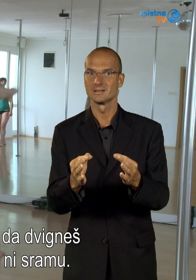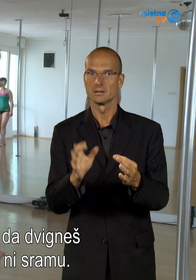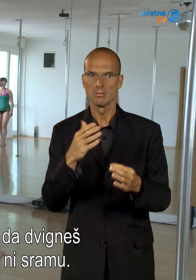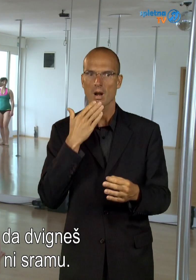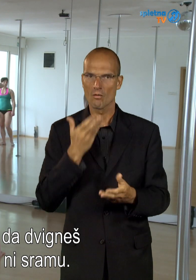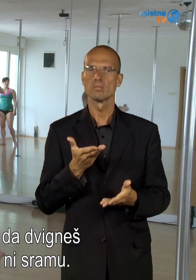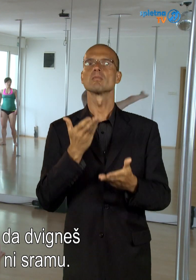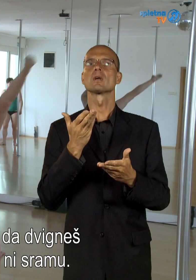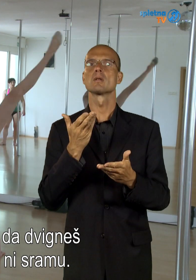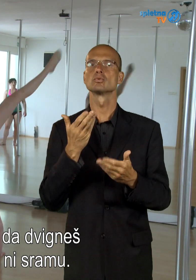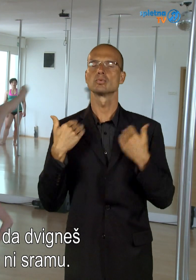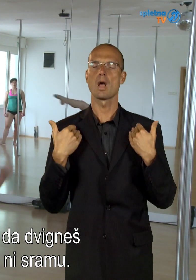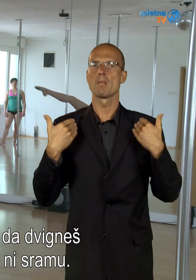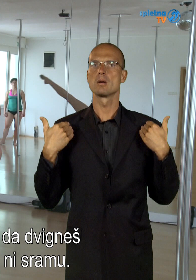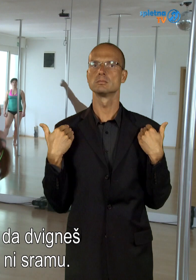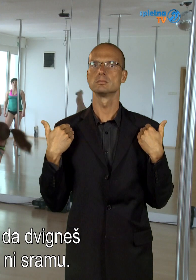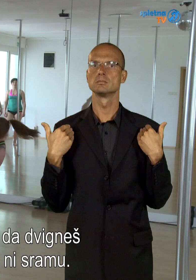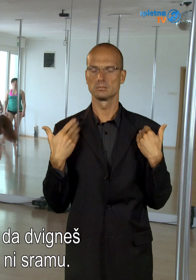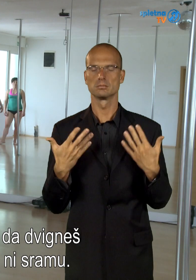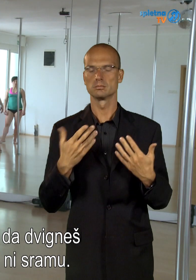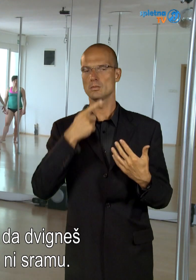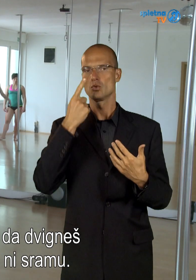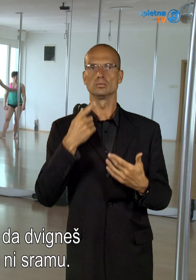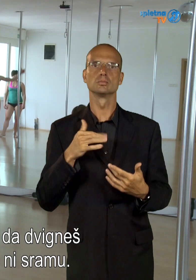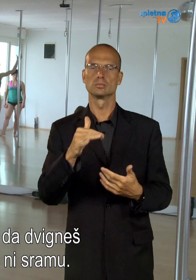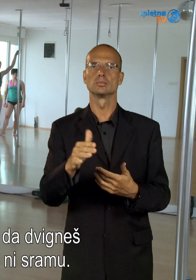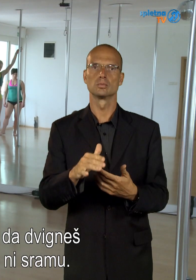da dvigneš glavo, rame nazaj, pa greš, da ni